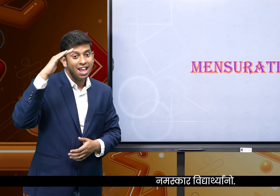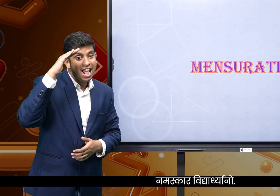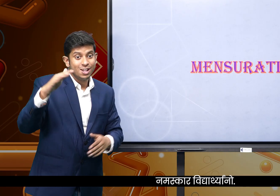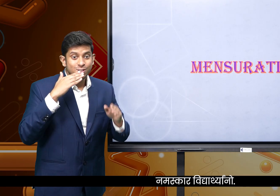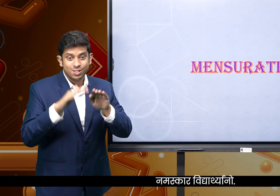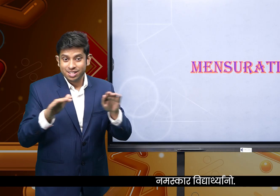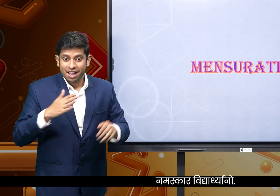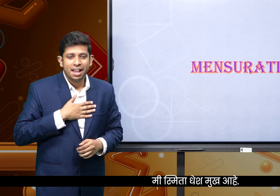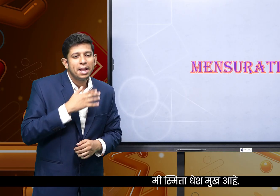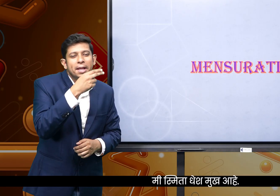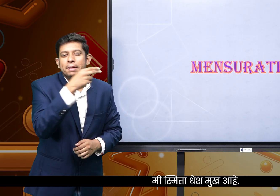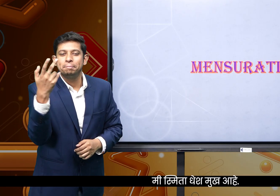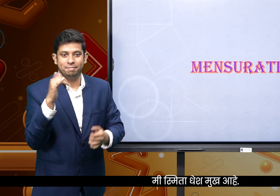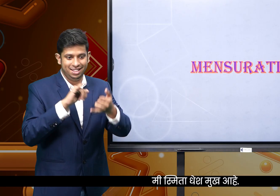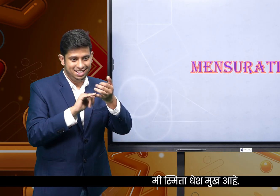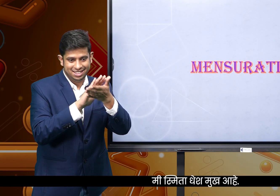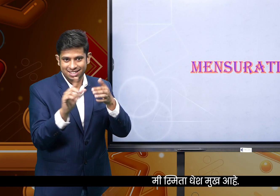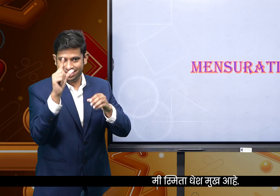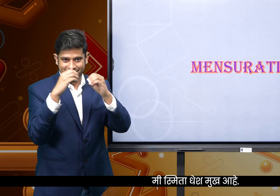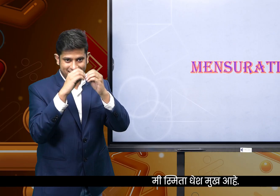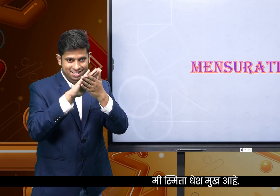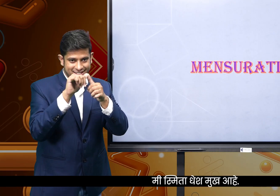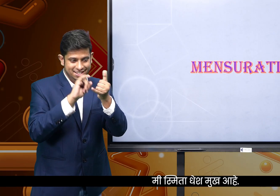नमस्कार विद्यार्थ्यांनो, मी स्मिता देशमुख आहे।